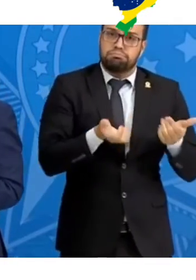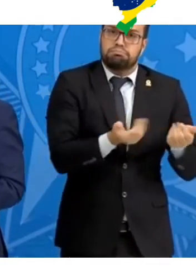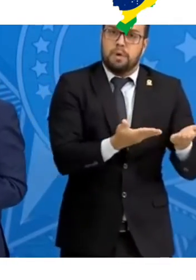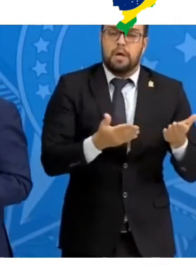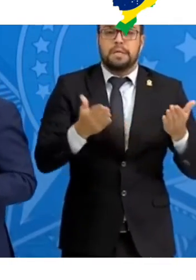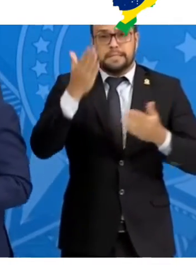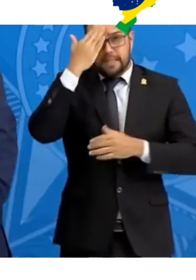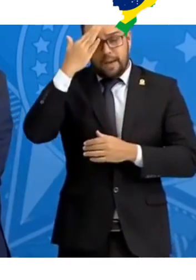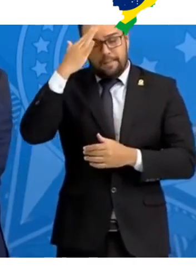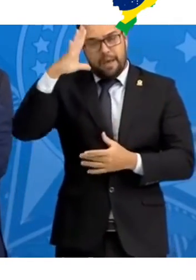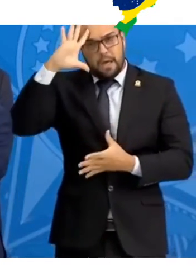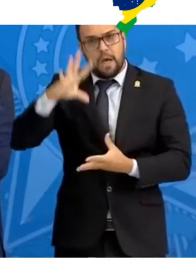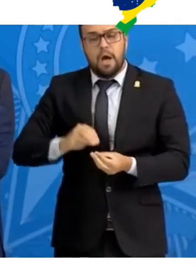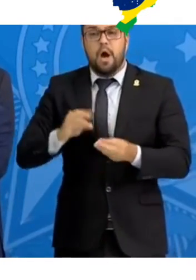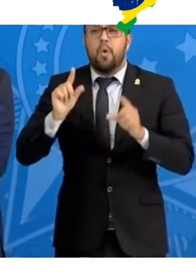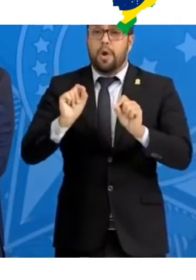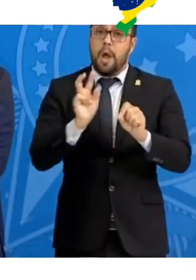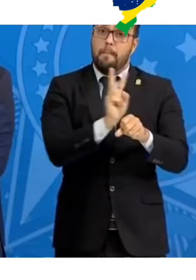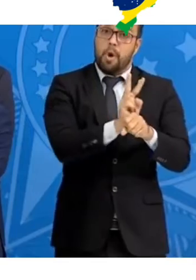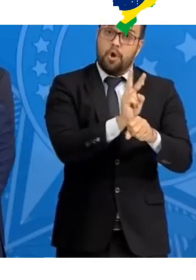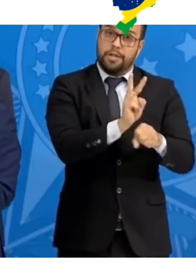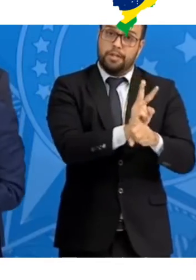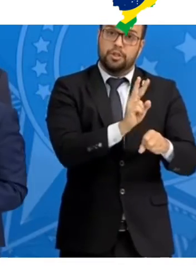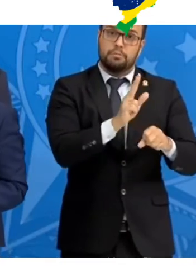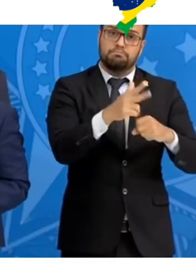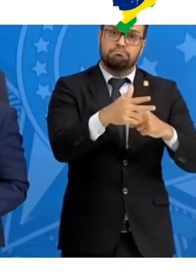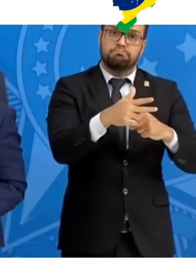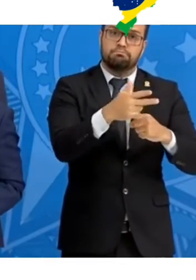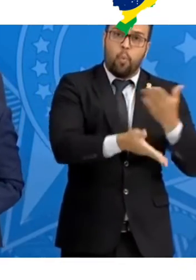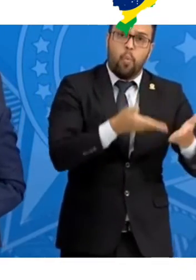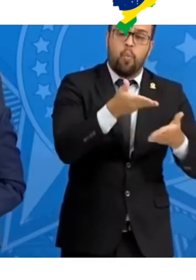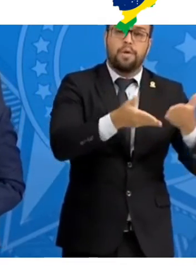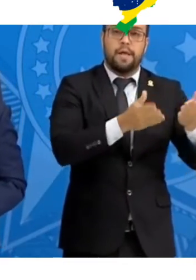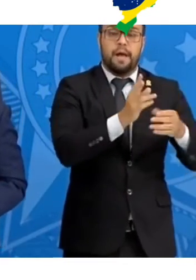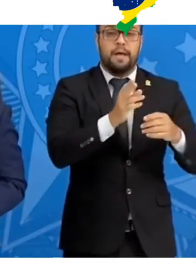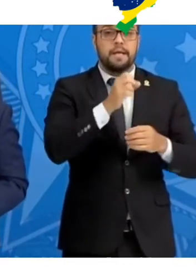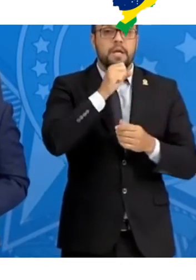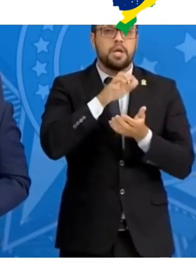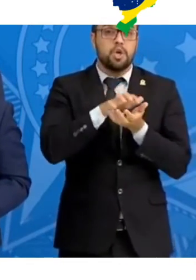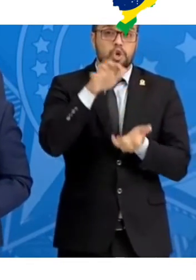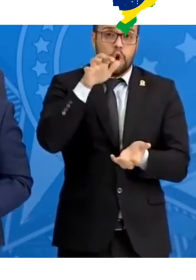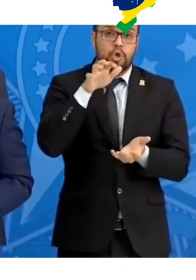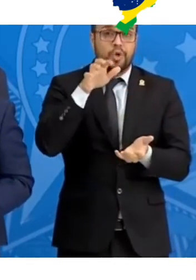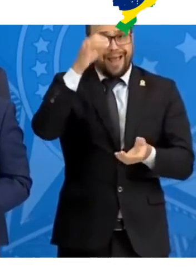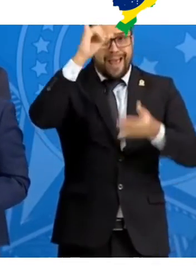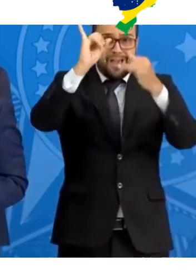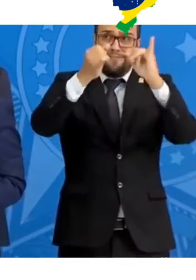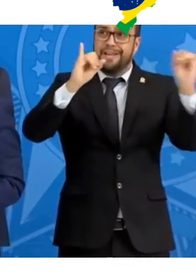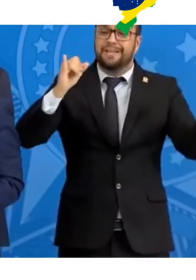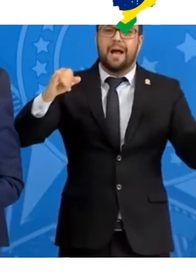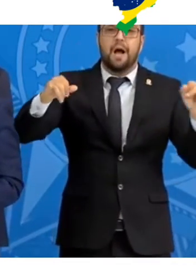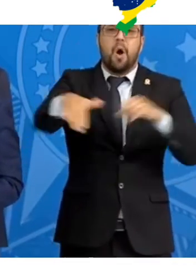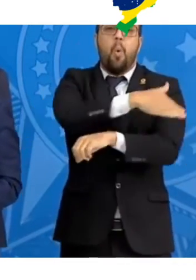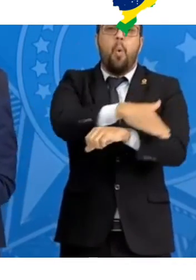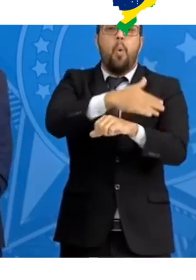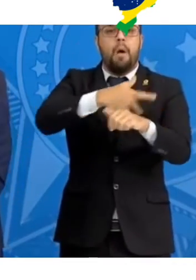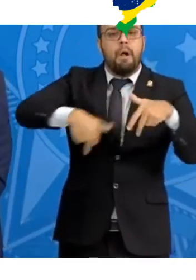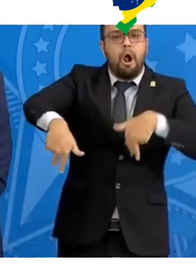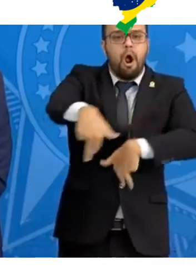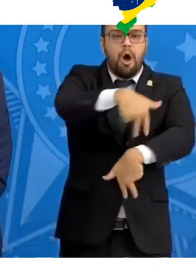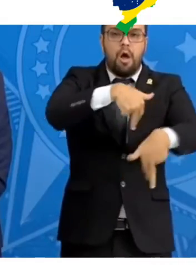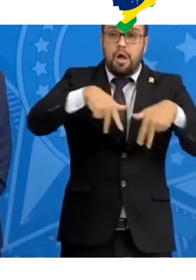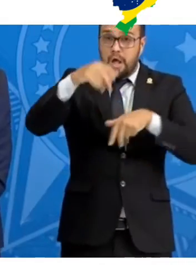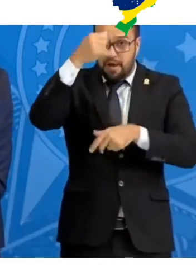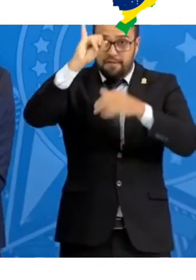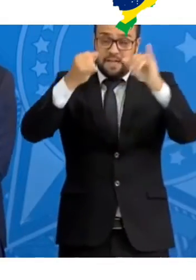nós precisamos, ao proteger os nossos idosos, ao mantê-los sem circulação, a gente possa dar a